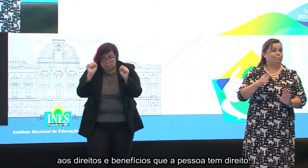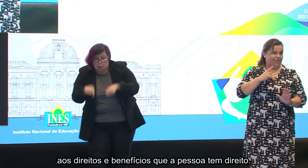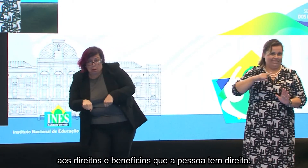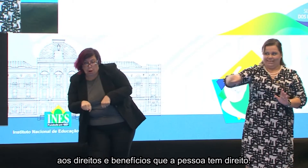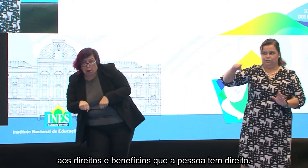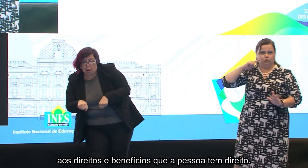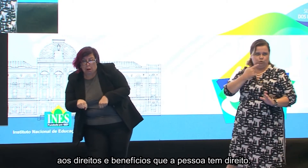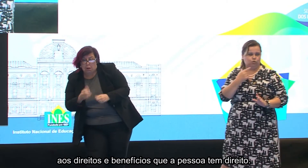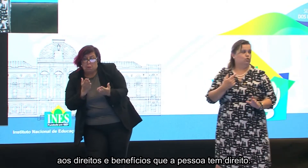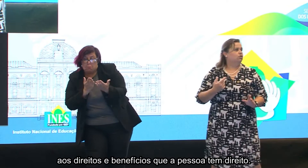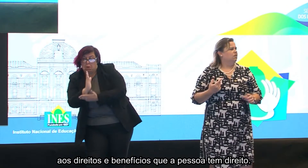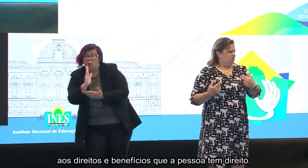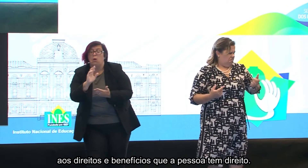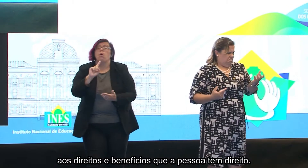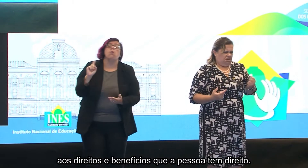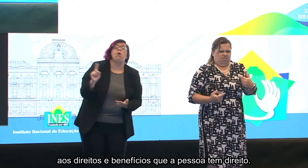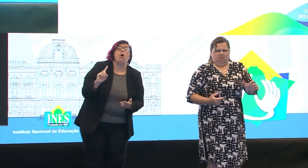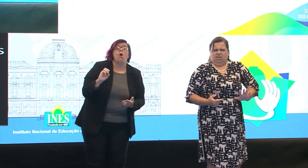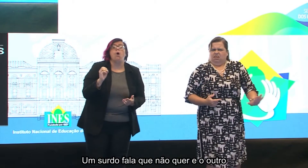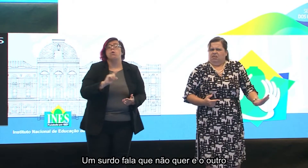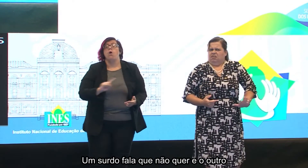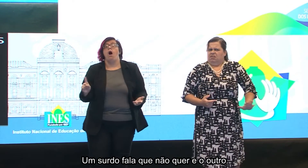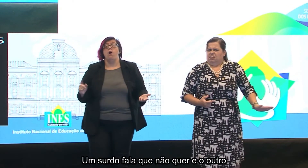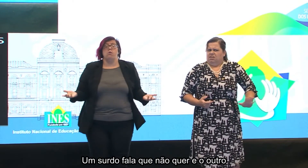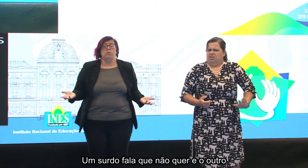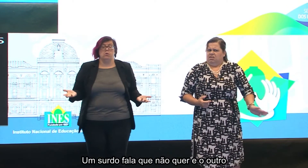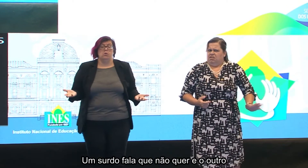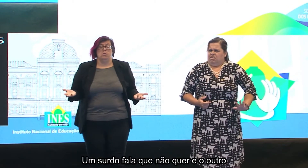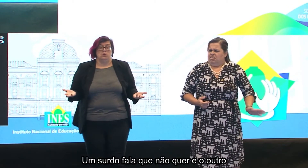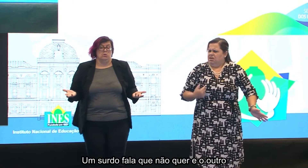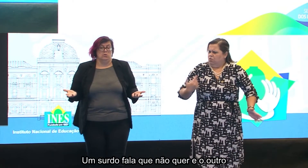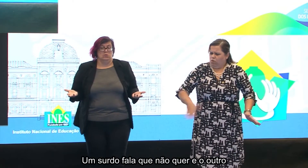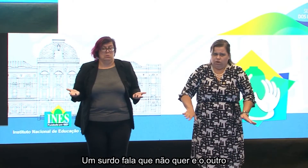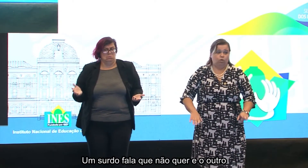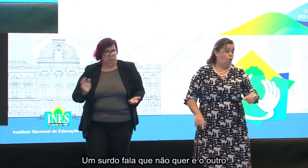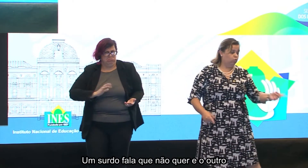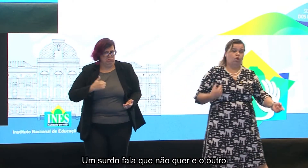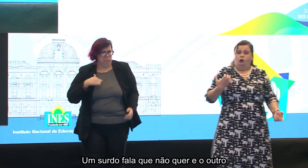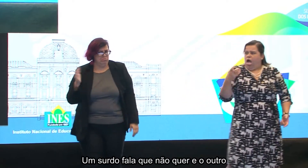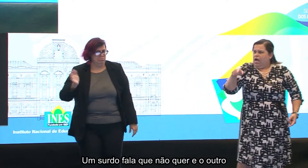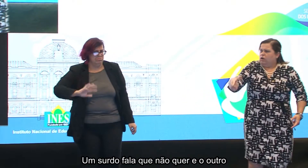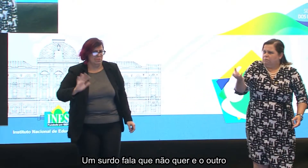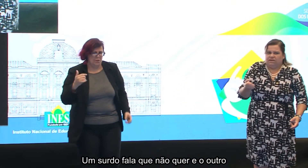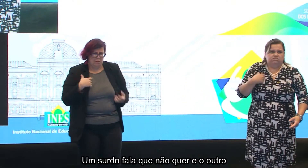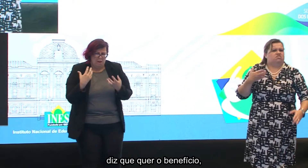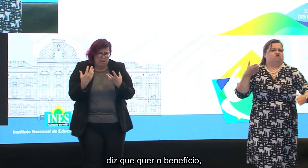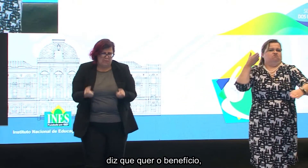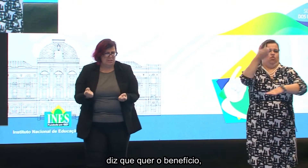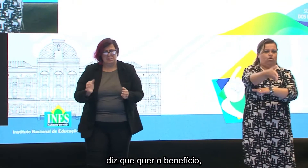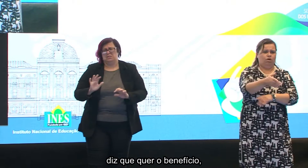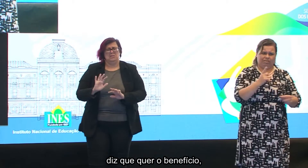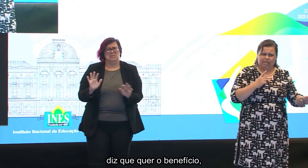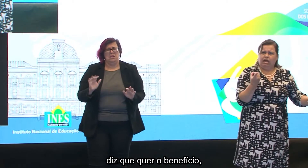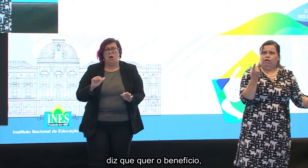que a pessoa tem o direito. Porque o surdo fala, ah, não, eu não quero. E o outro fala, ah, eu quero esse